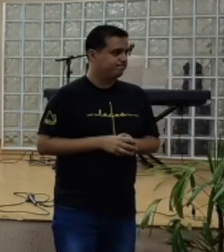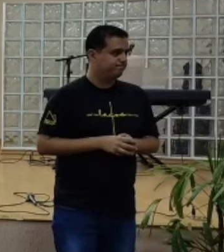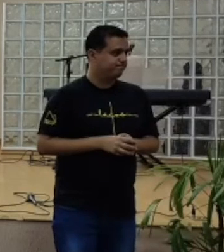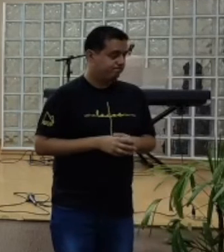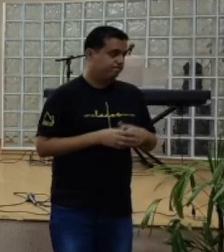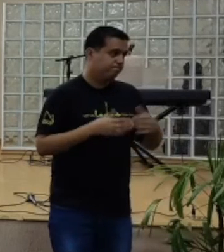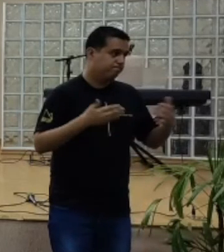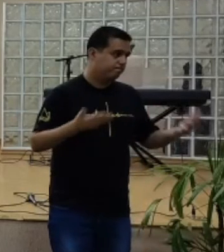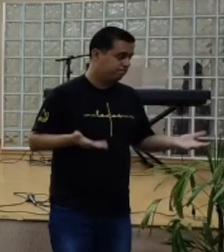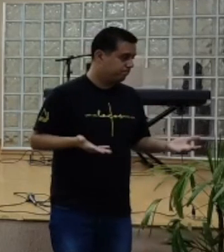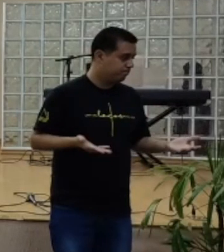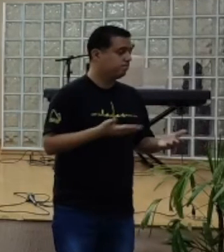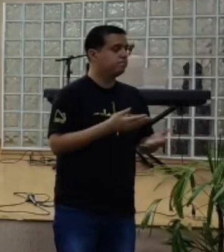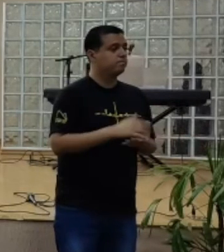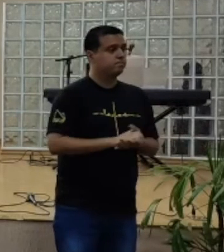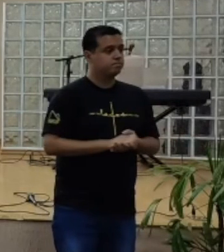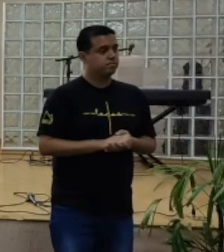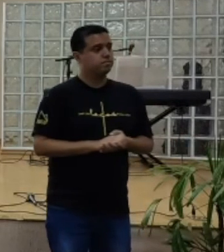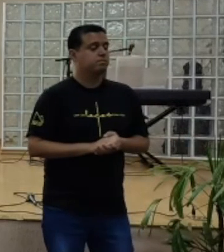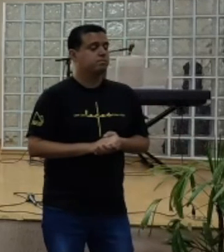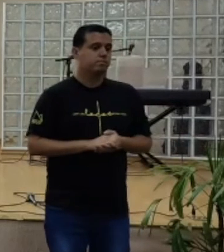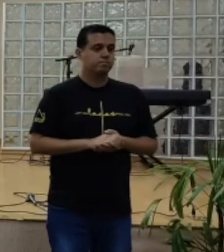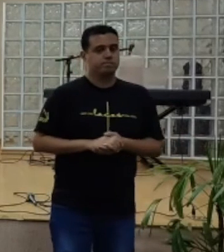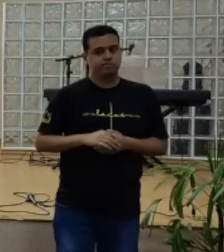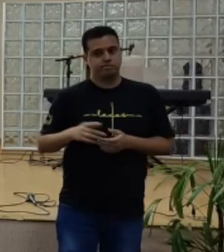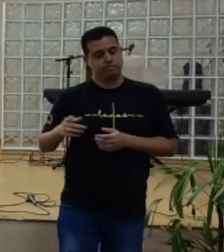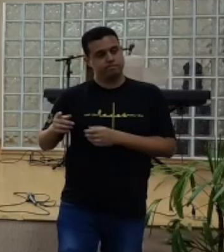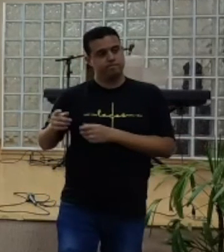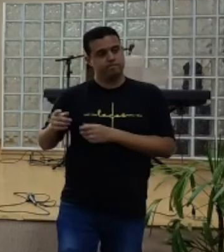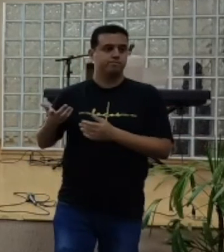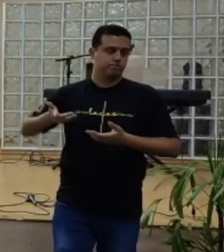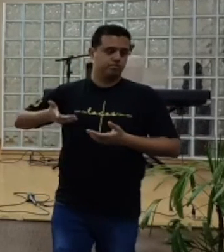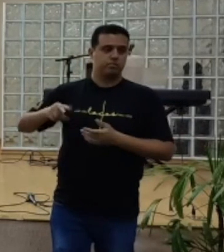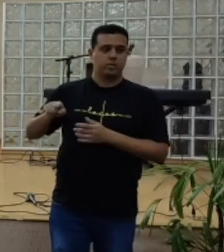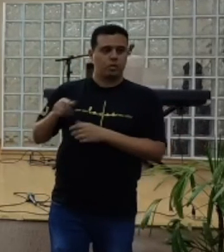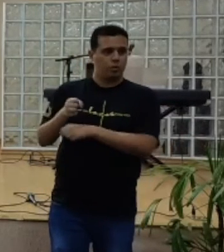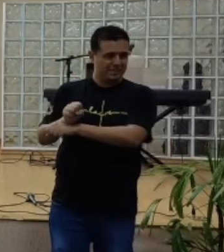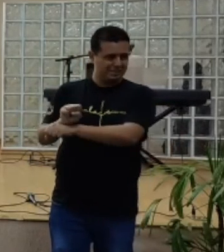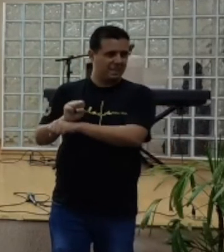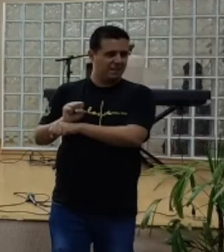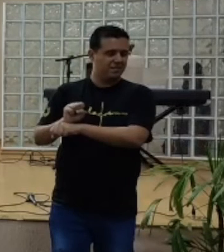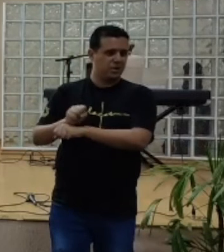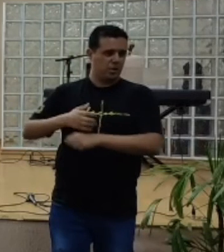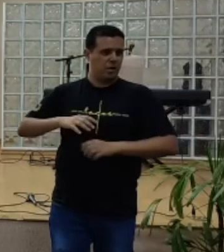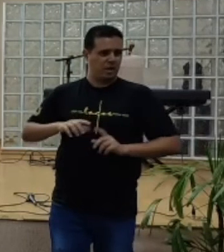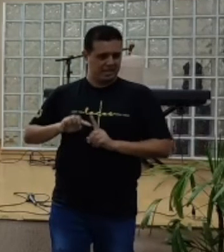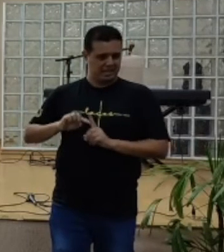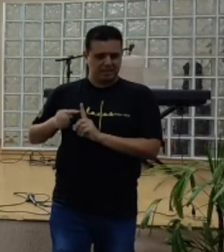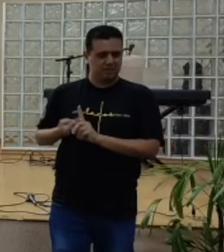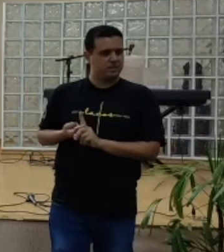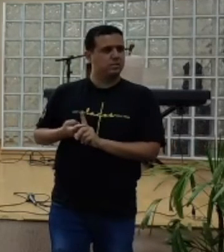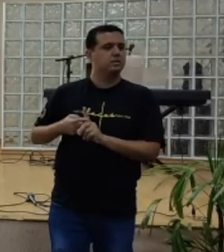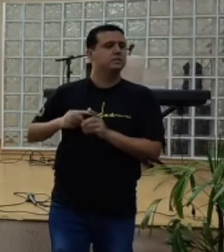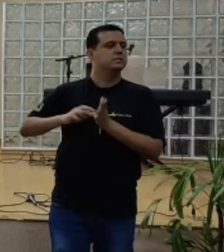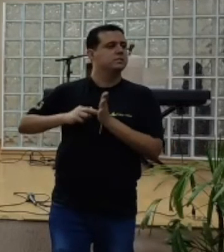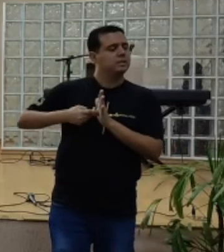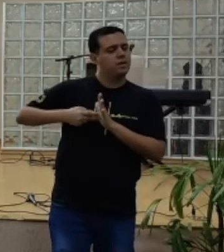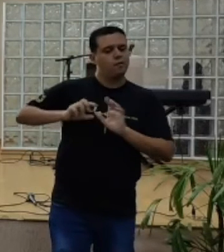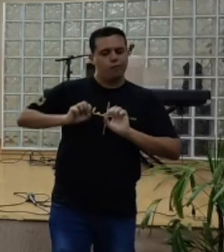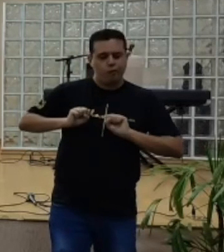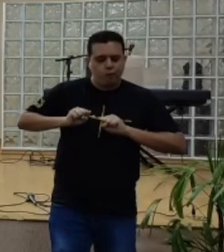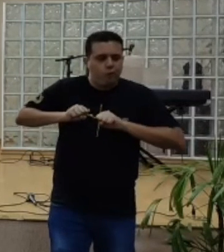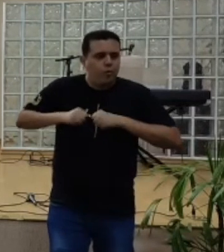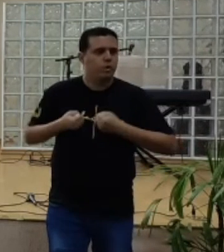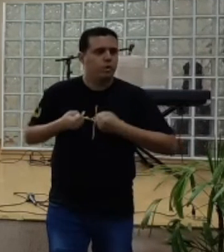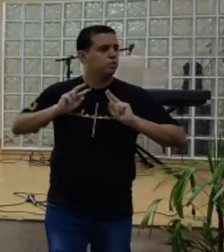Então, gerado na carne, feito pelas mãos, pela força e pela